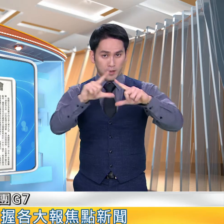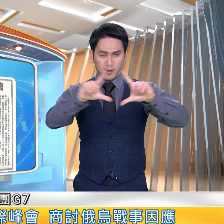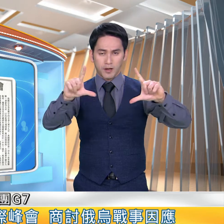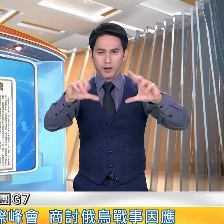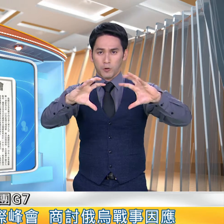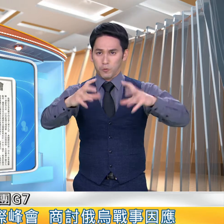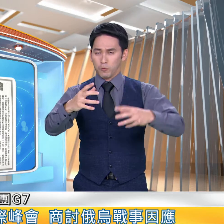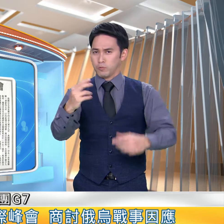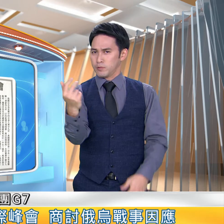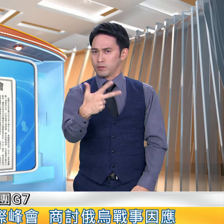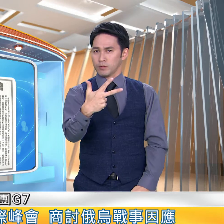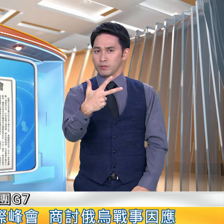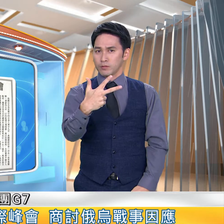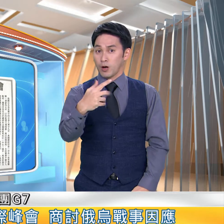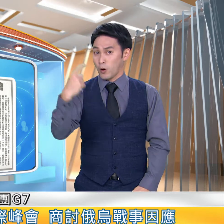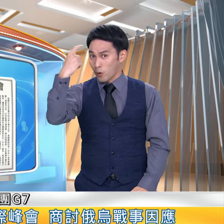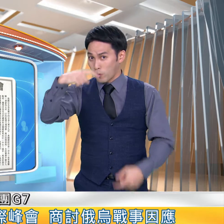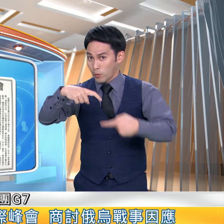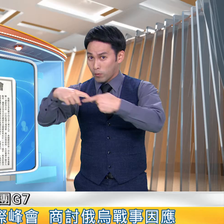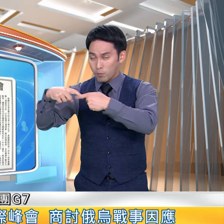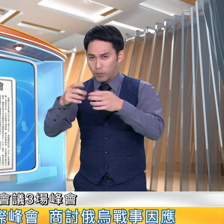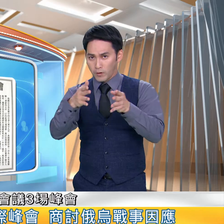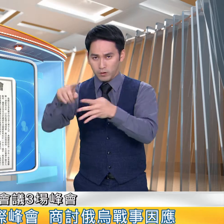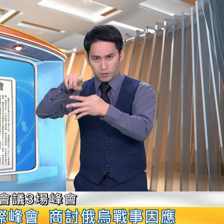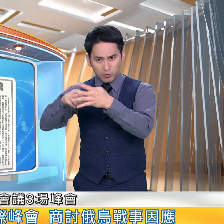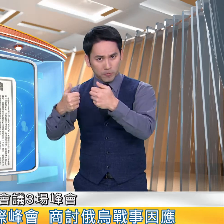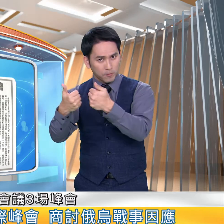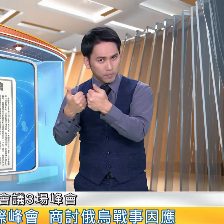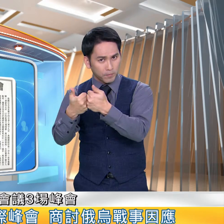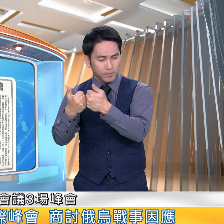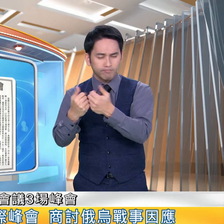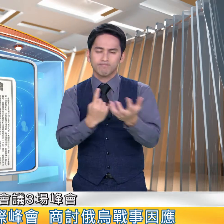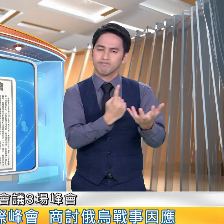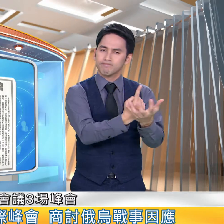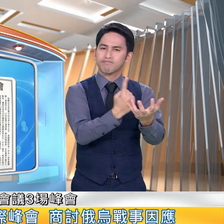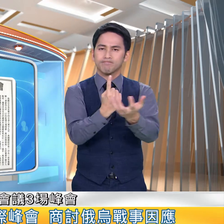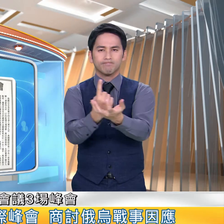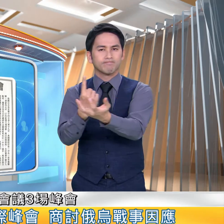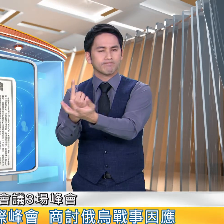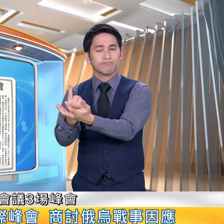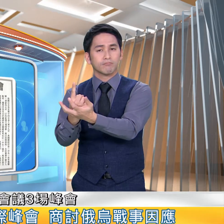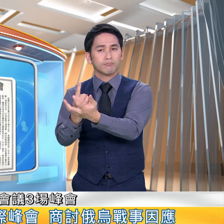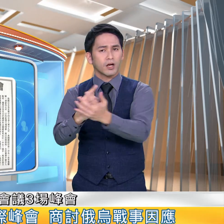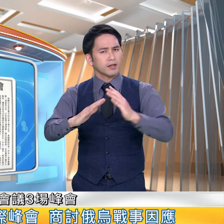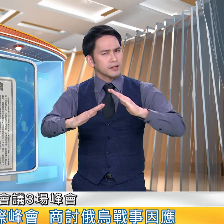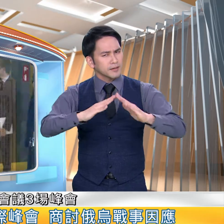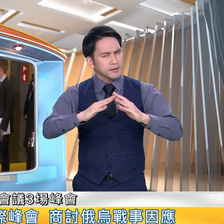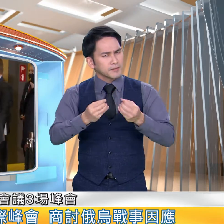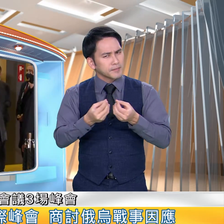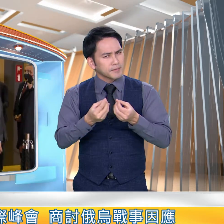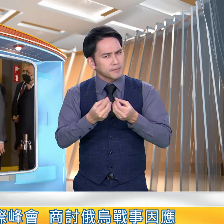大工业国集团 G7 和欧盟理事会会议三场峰会，商讨因应措